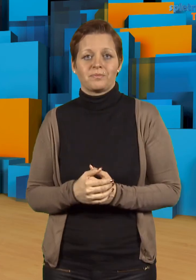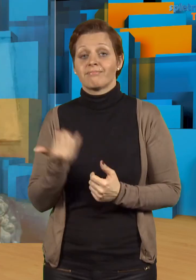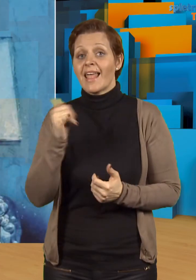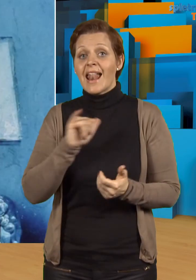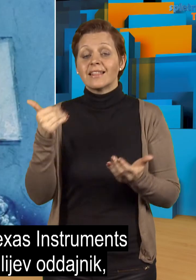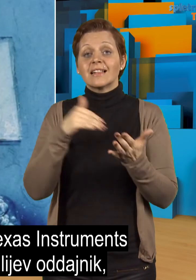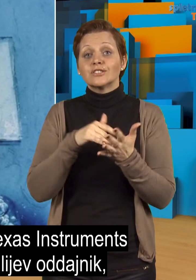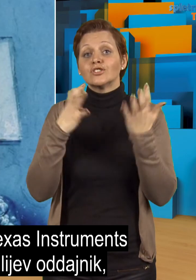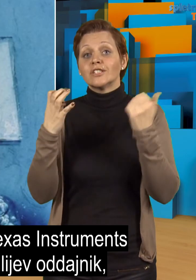Leta